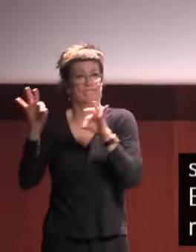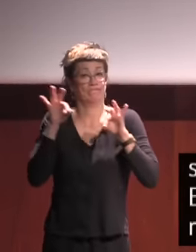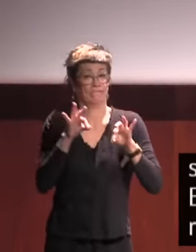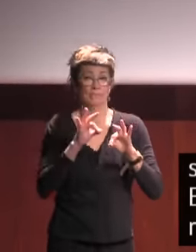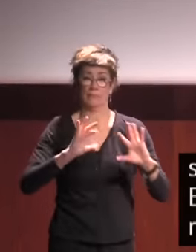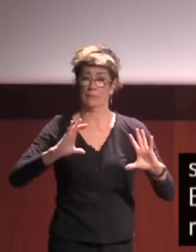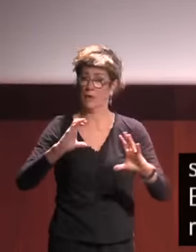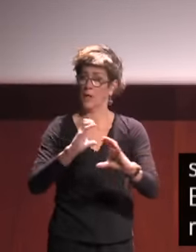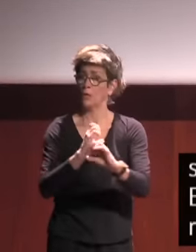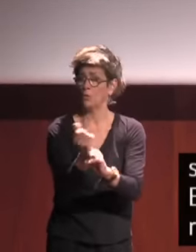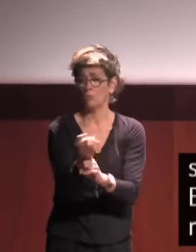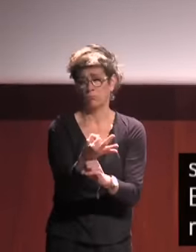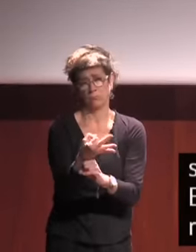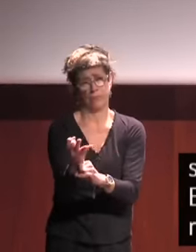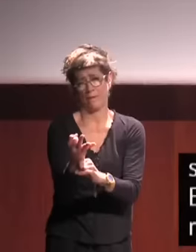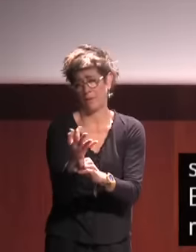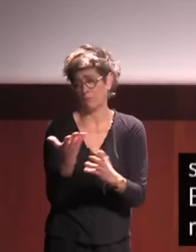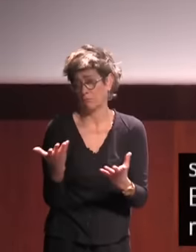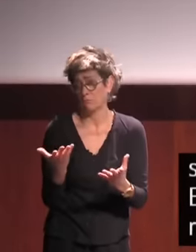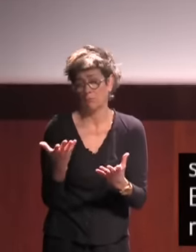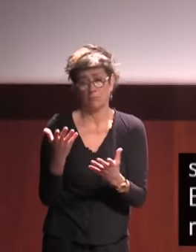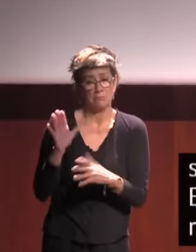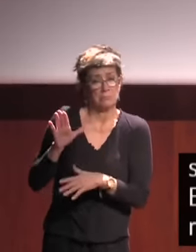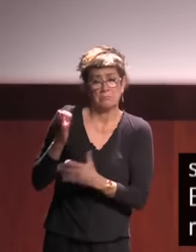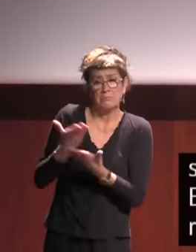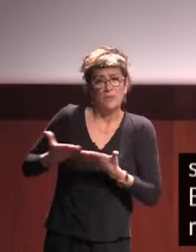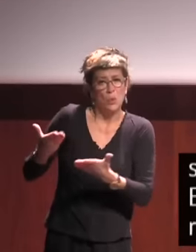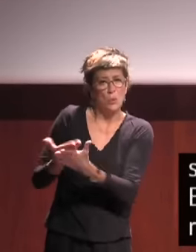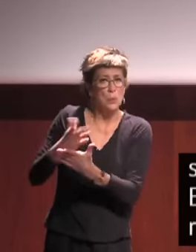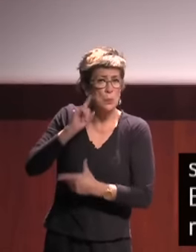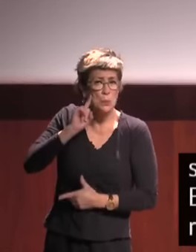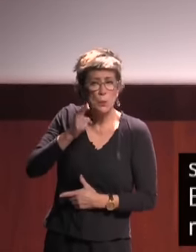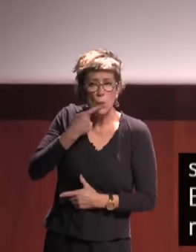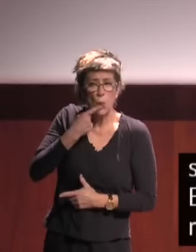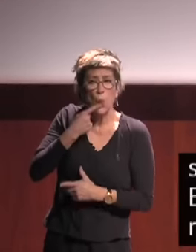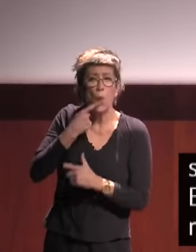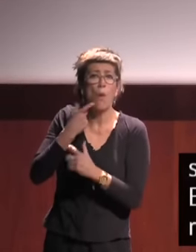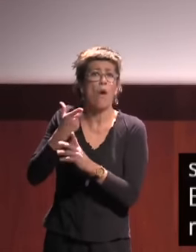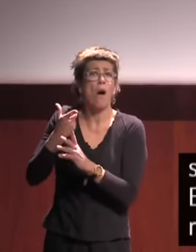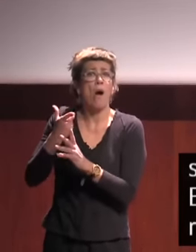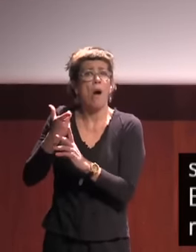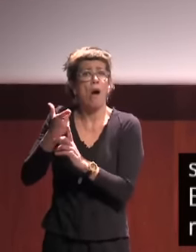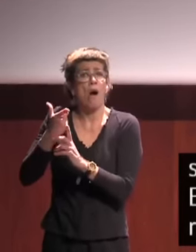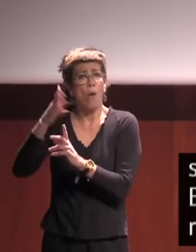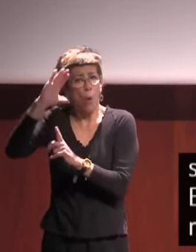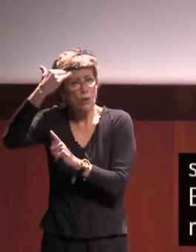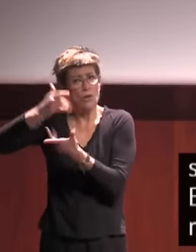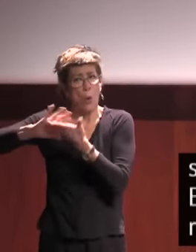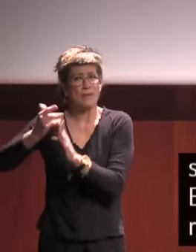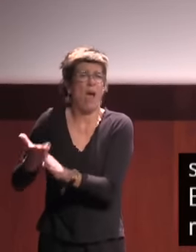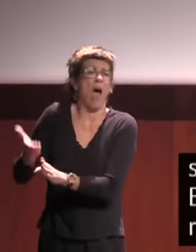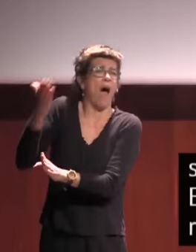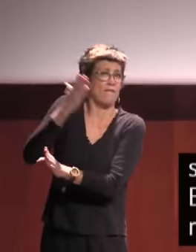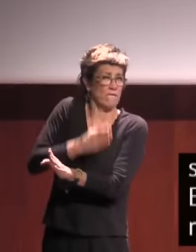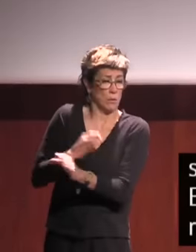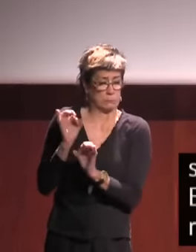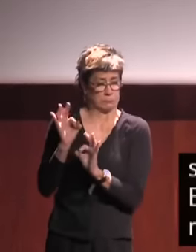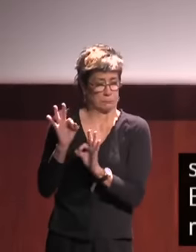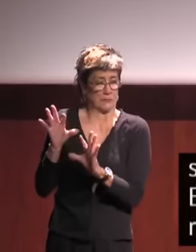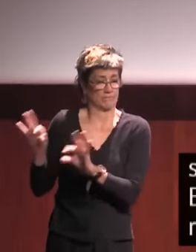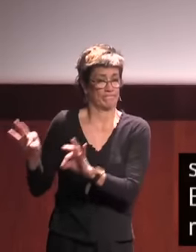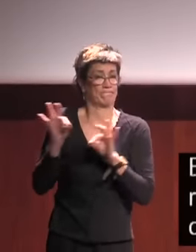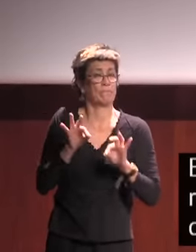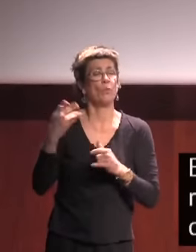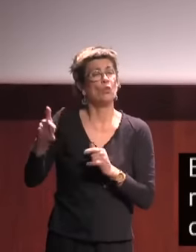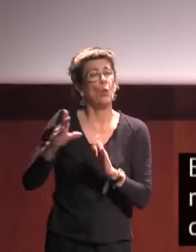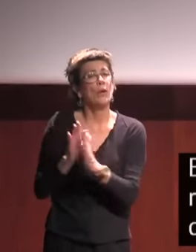résumer peut-être la condition qui était celle des sourds avant la reconnaissance de la langue des signes française. Dans